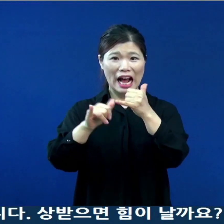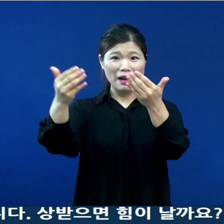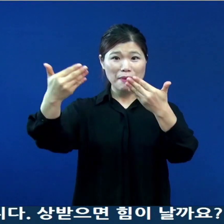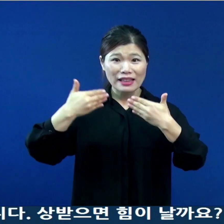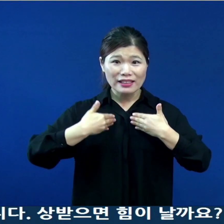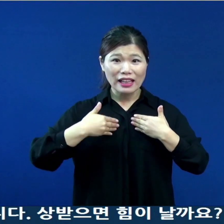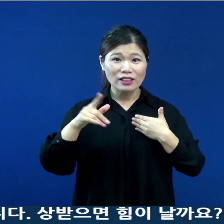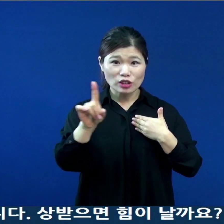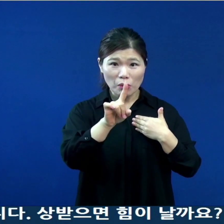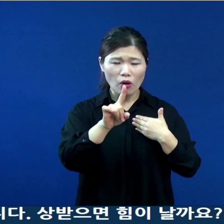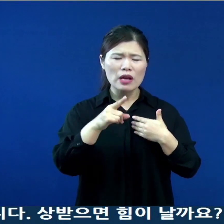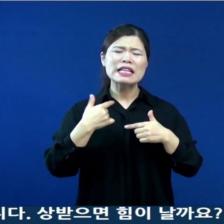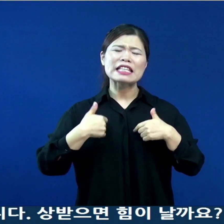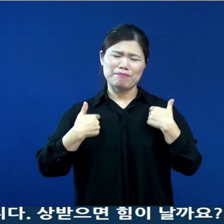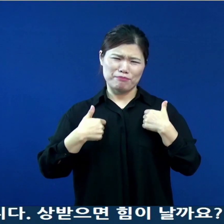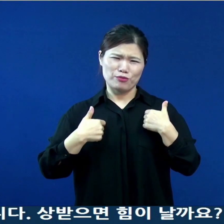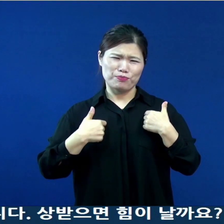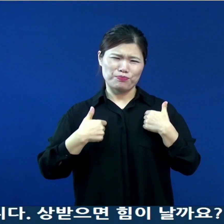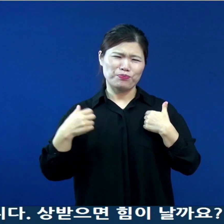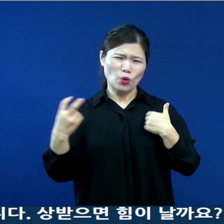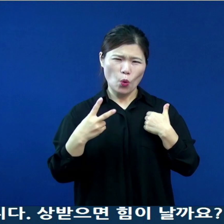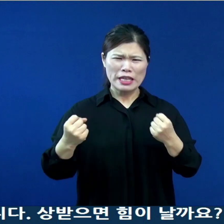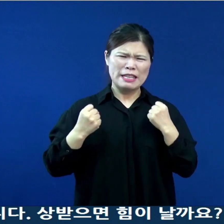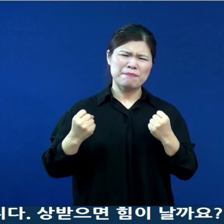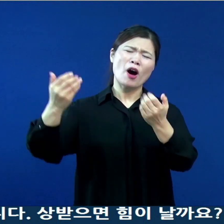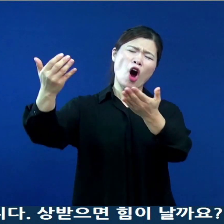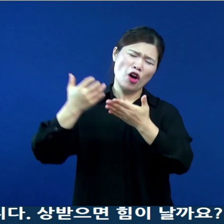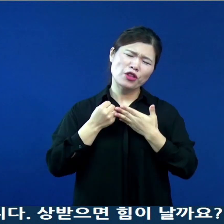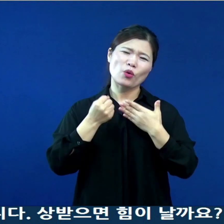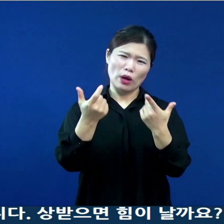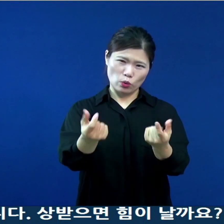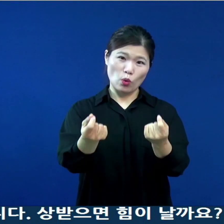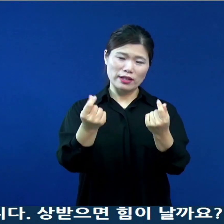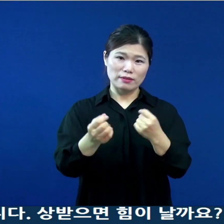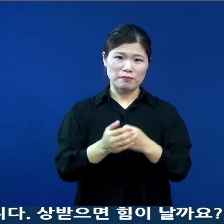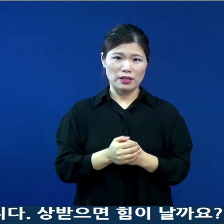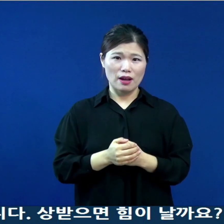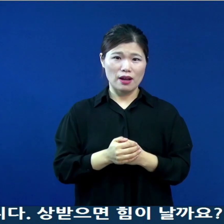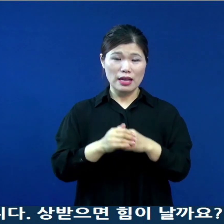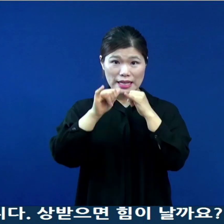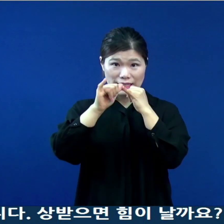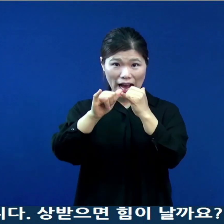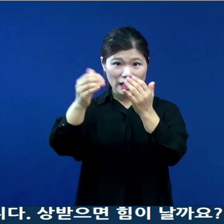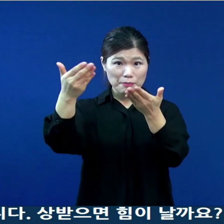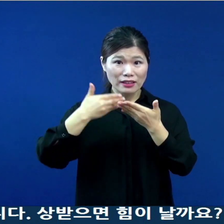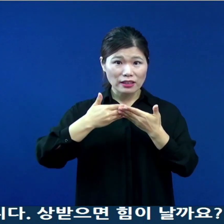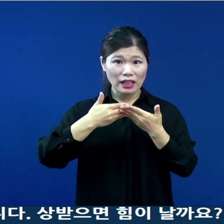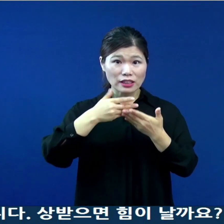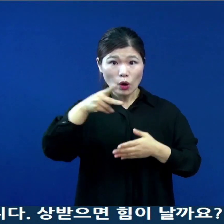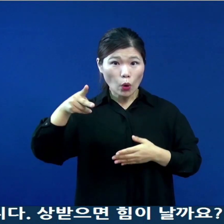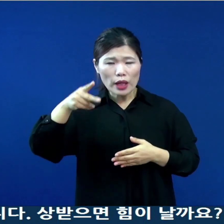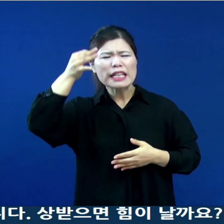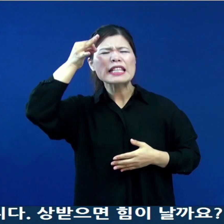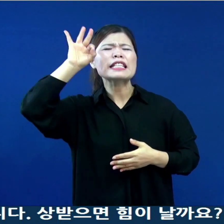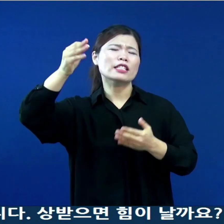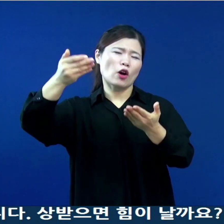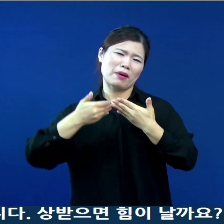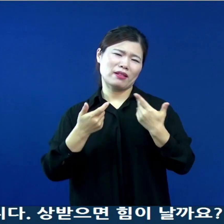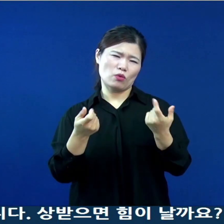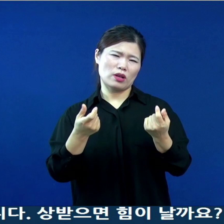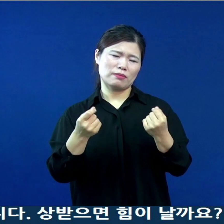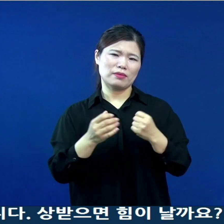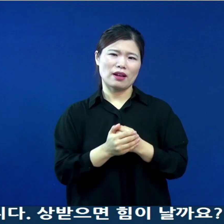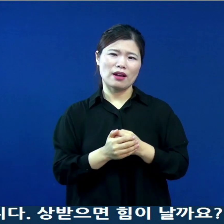것은 기쁨이면서 힘을 얻는 겁니다. 왜냐하면 상을 받는다는 것은 인정을 받는다는 겁니다.